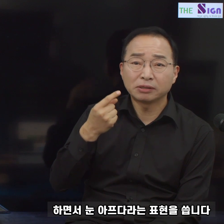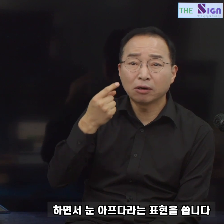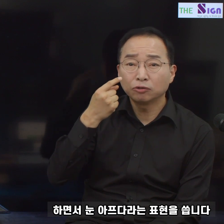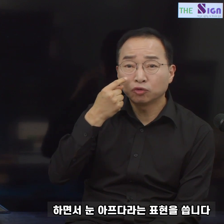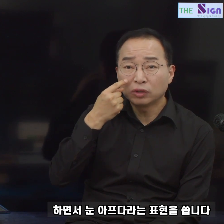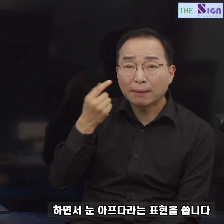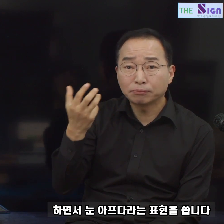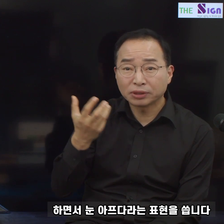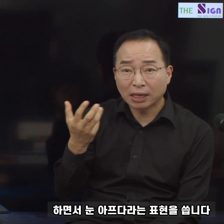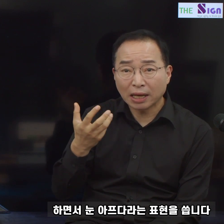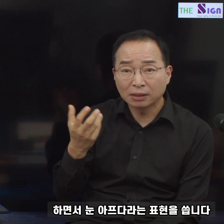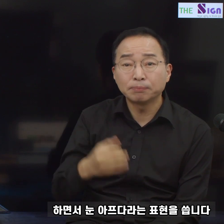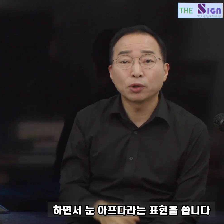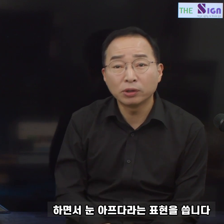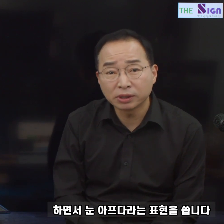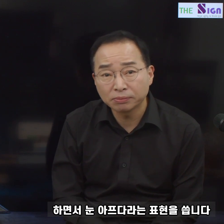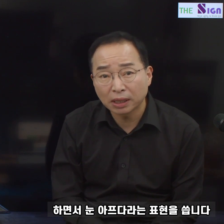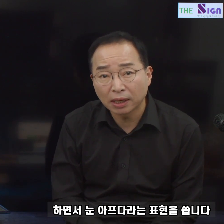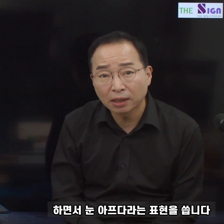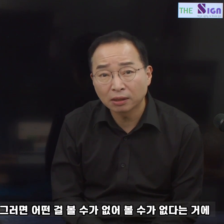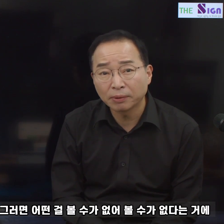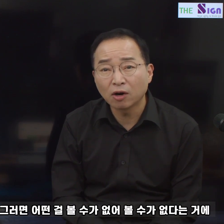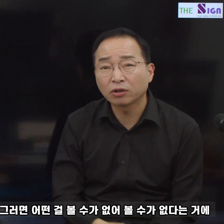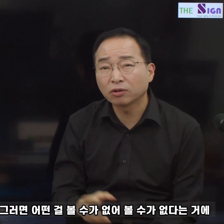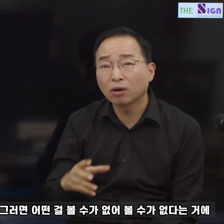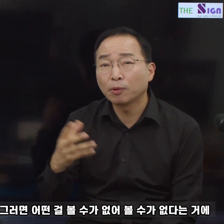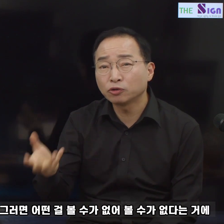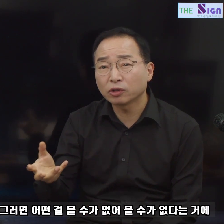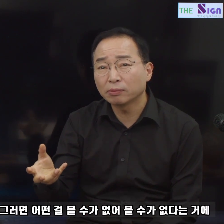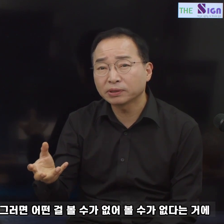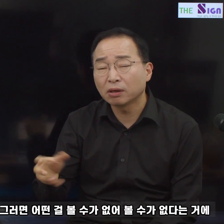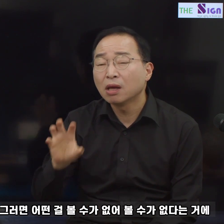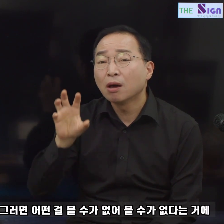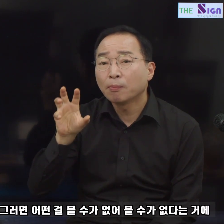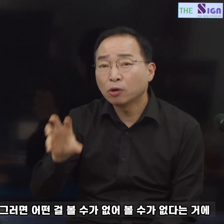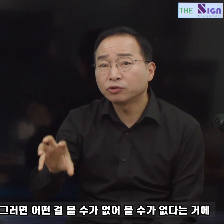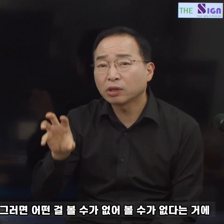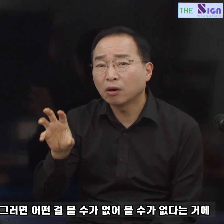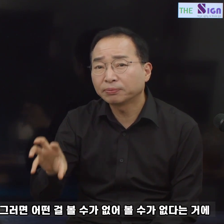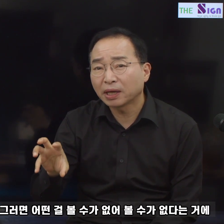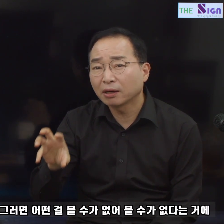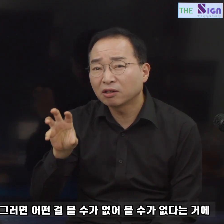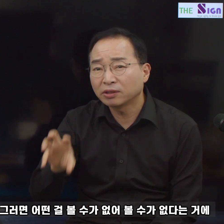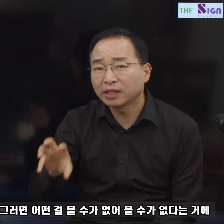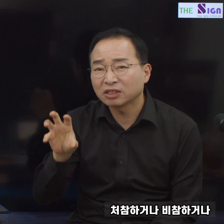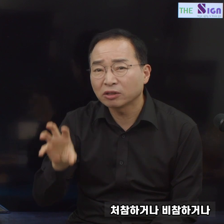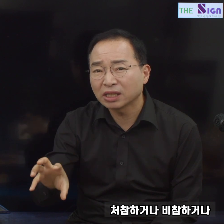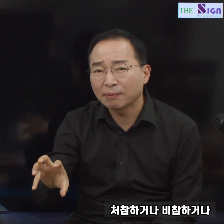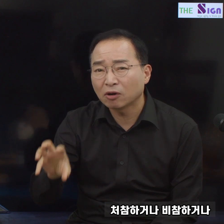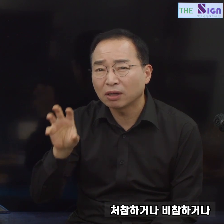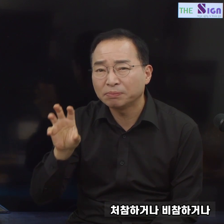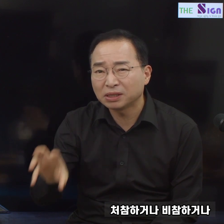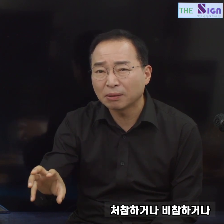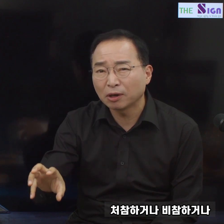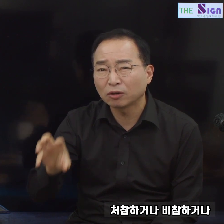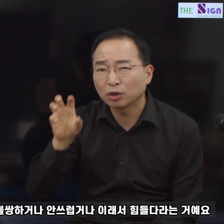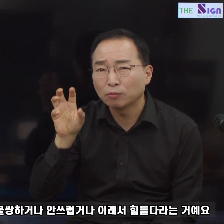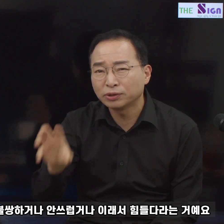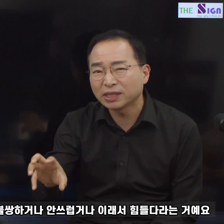하면서 눈 아프다라는 표현을 씁니다. 그러면 어떤 걸 볼 수가 없어, 볼 수가 없다는 거기에 처참하거나 비참하거나 너무